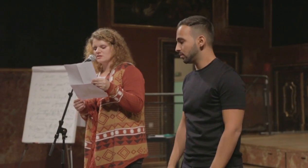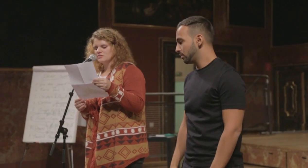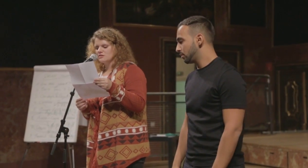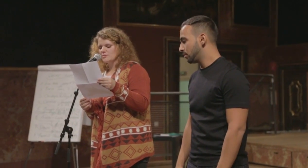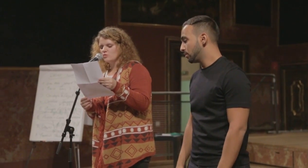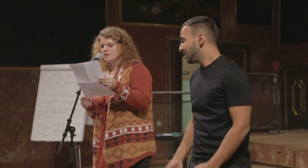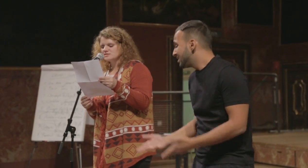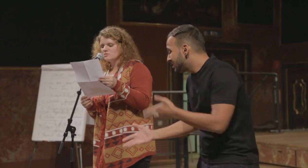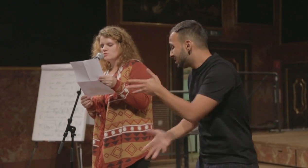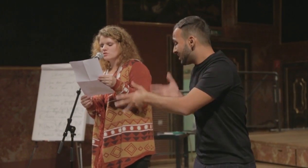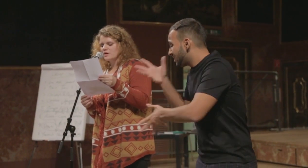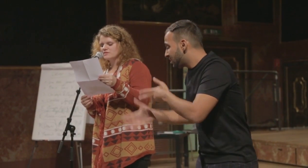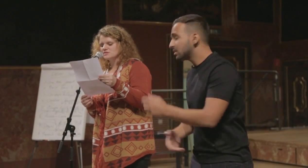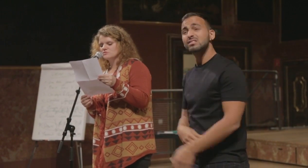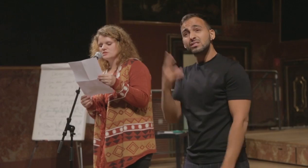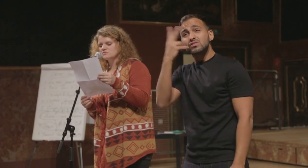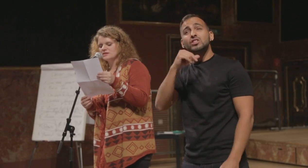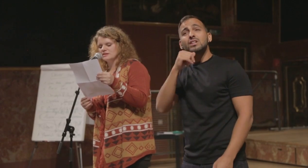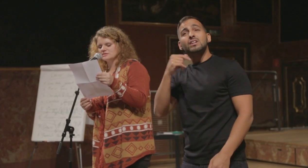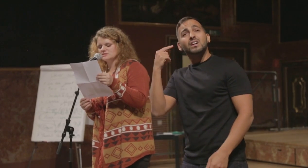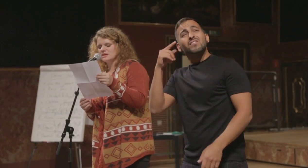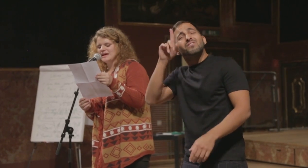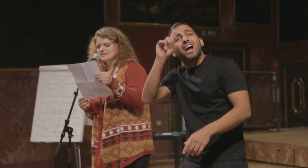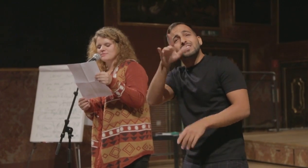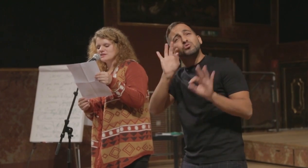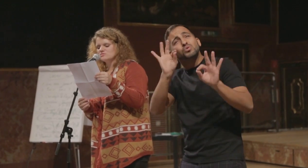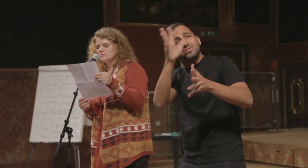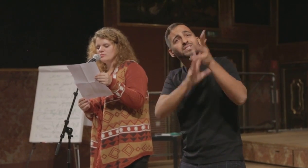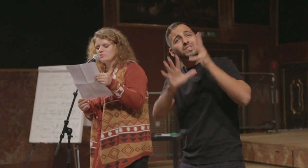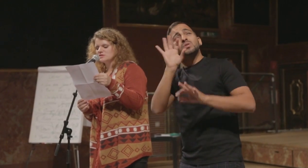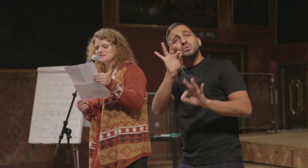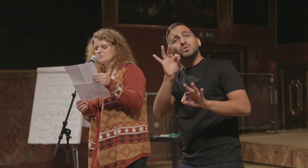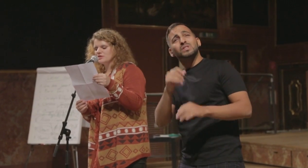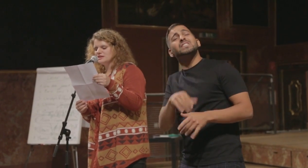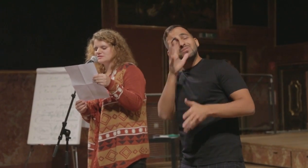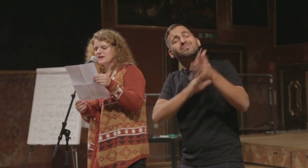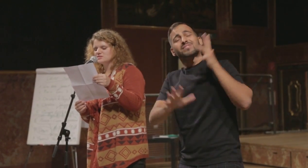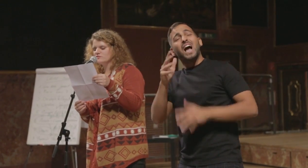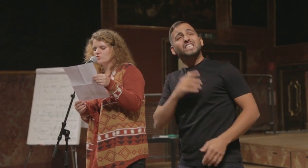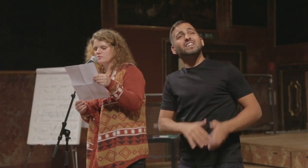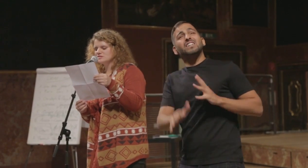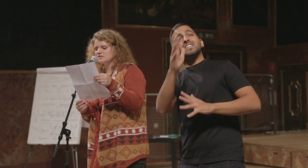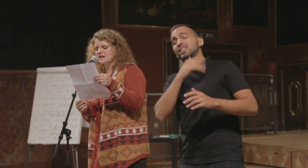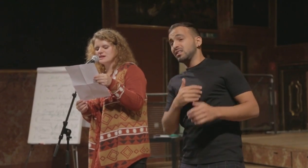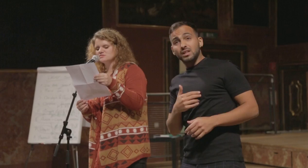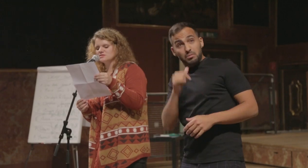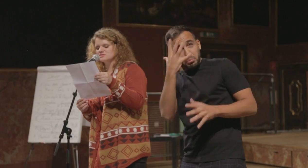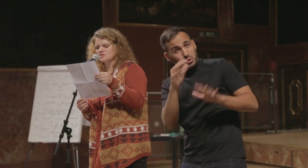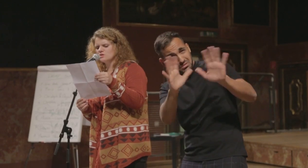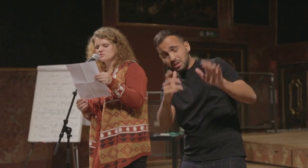verstanden. Aber Opa hat es immer gut gemeint, es halt nur nie so klingen lassen. Deshalb warst du ihm nie böse, hast aber auch nie gezeigt, dass du froh bist, dass er da ist und dass es dir durchaus